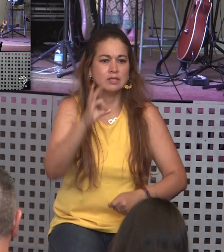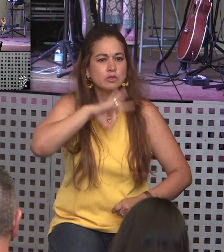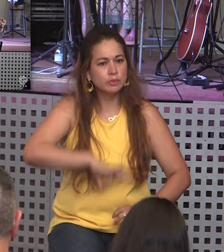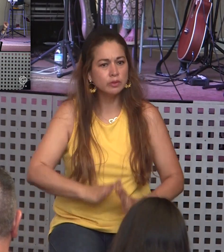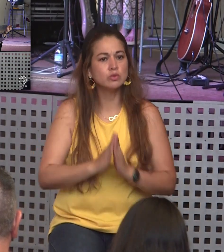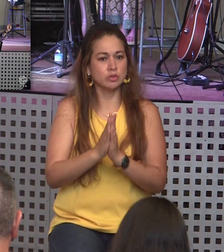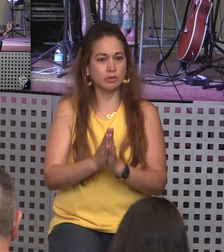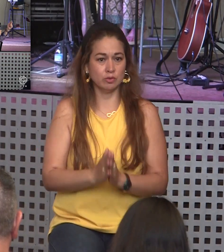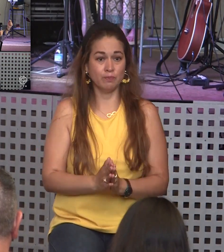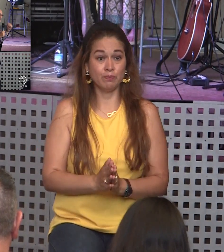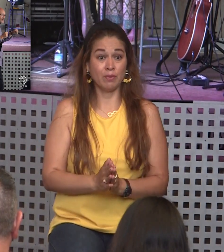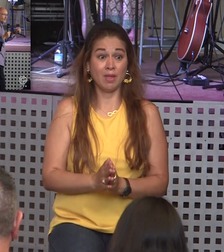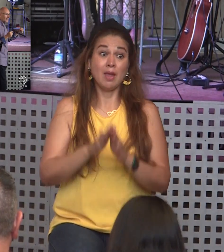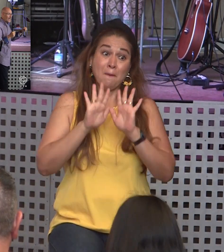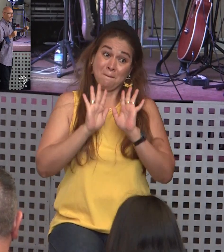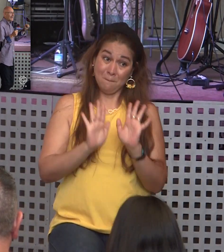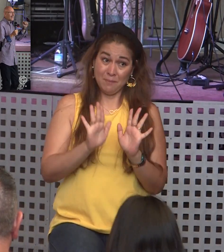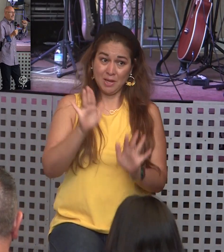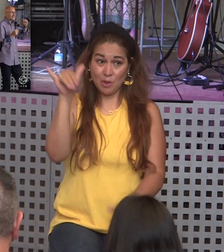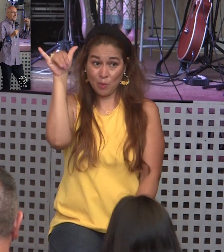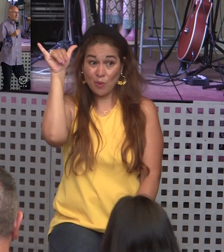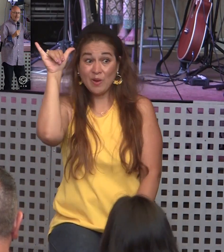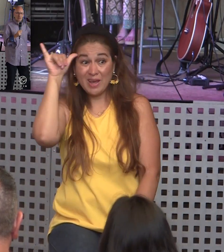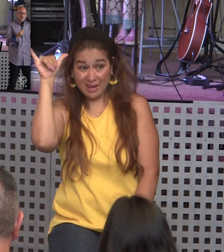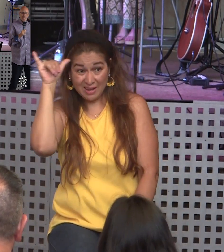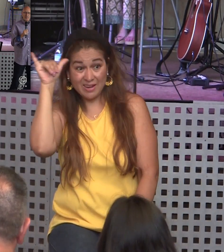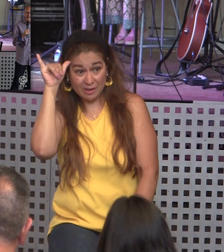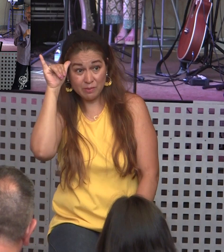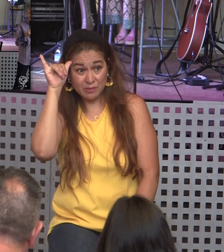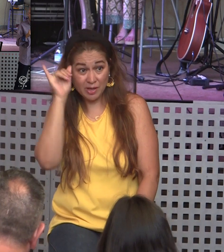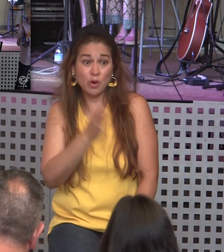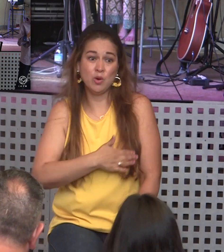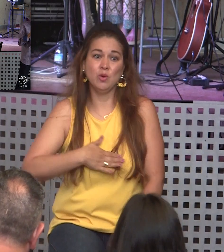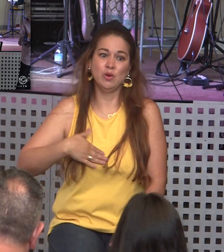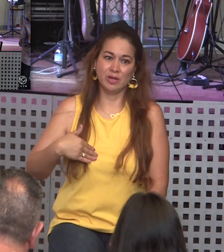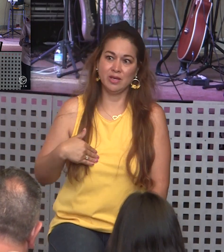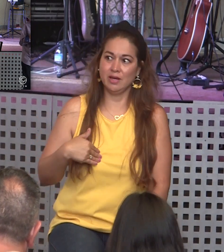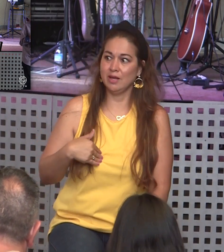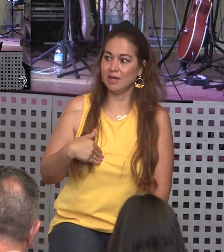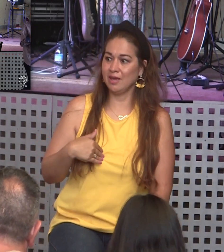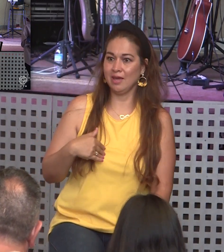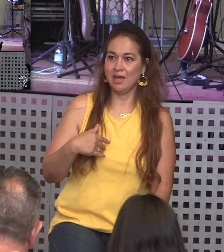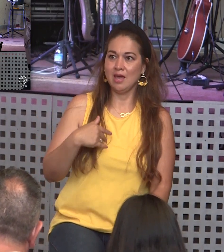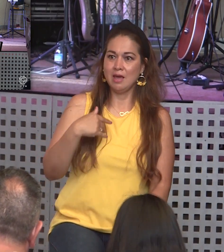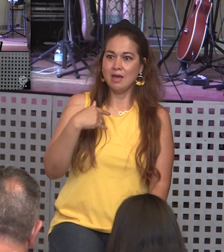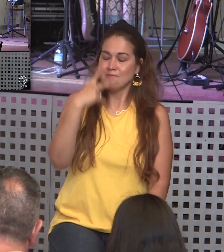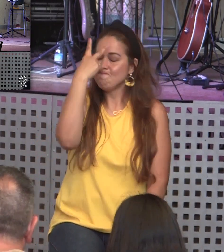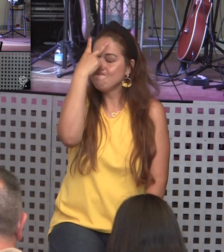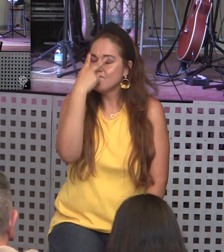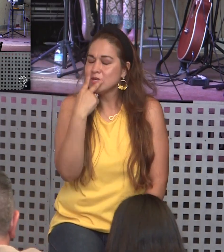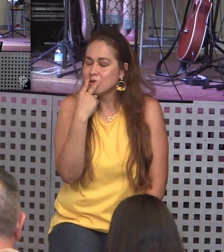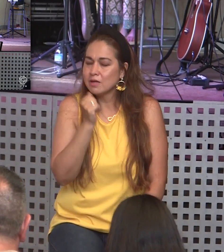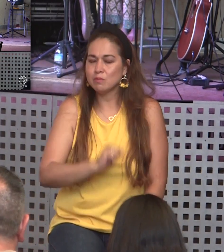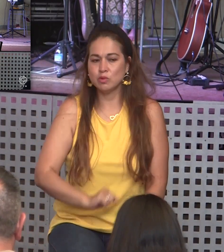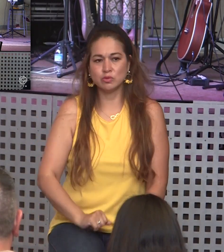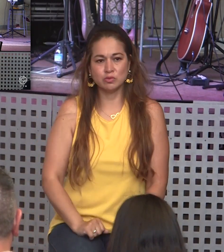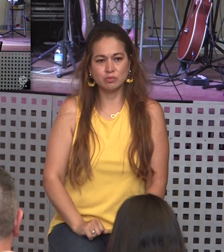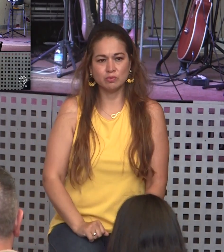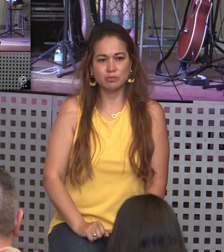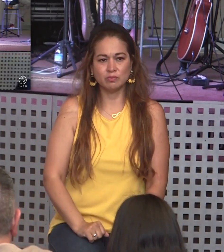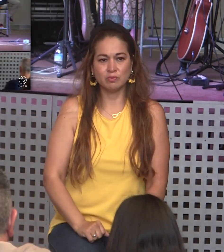Dios de este siglo está empeñado en que discriminemos prácticamente por todo, pero el Espíritu de Dios